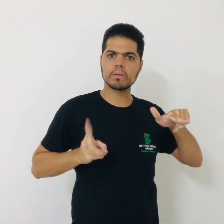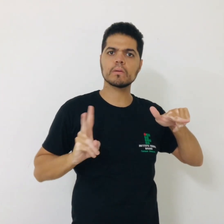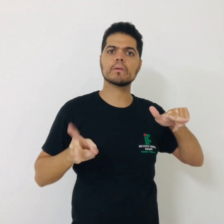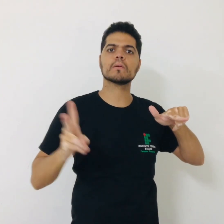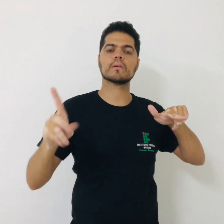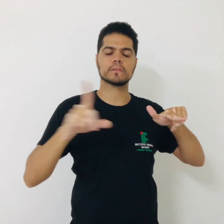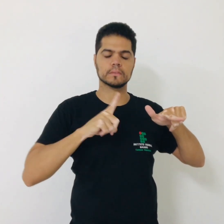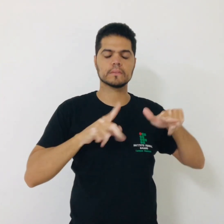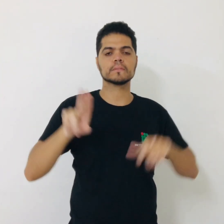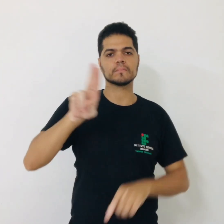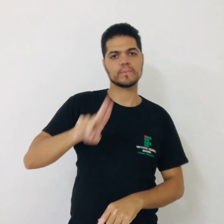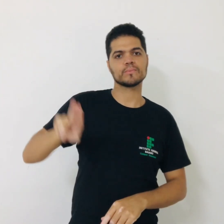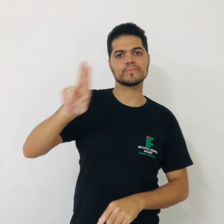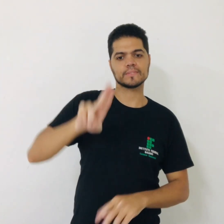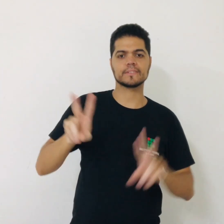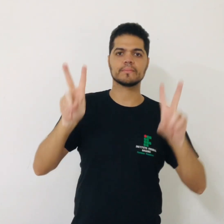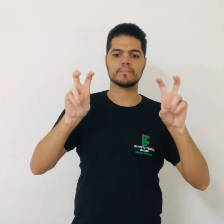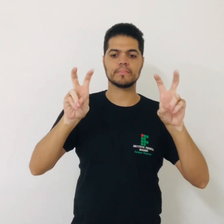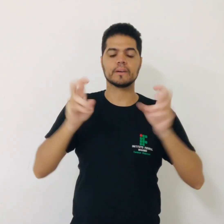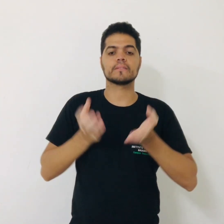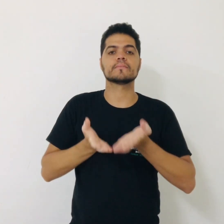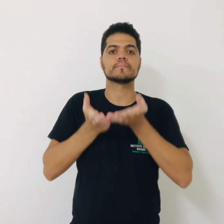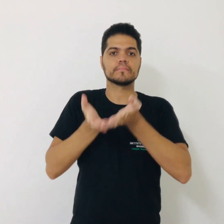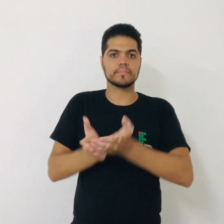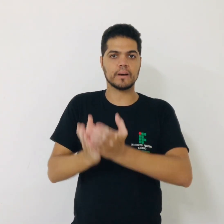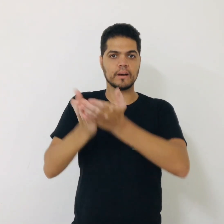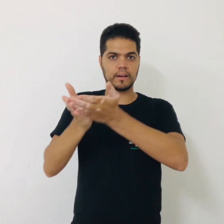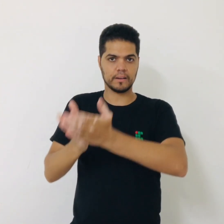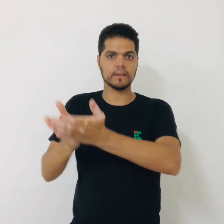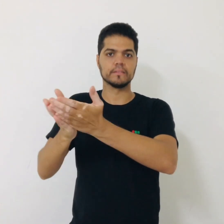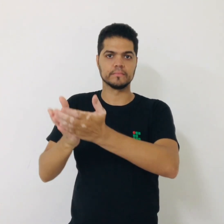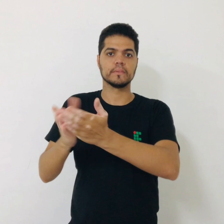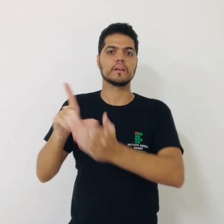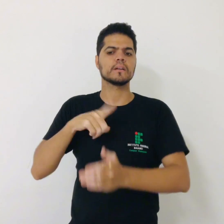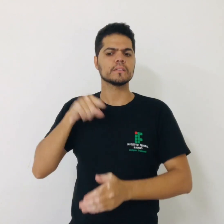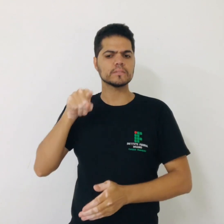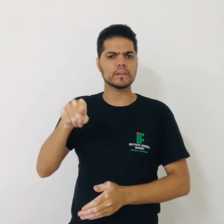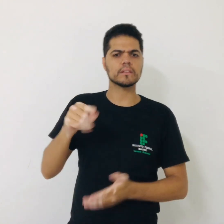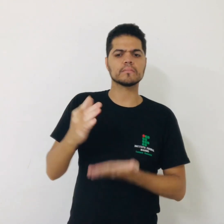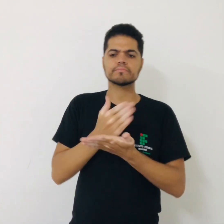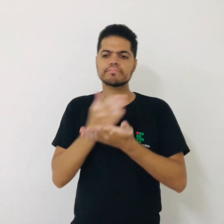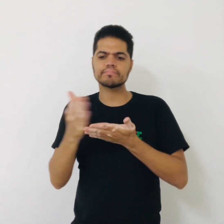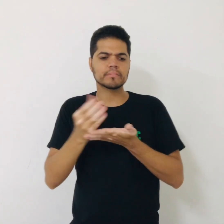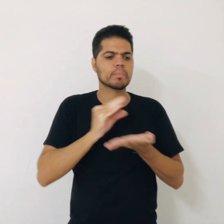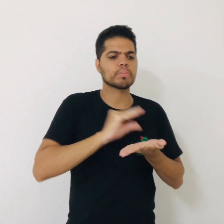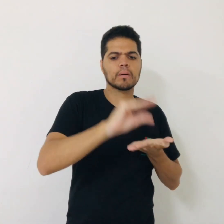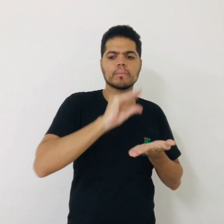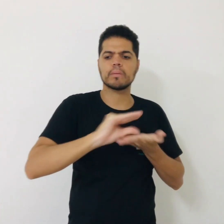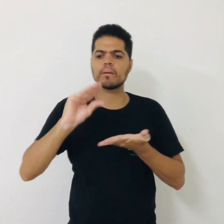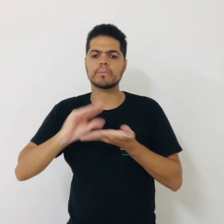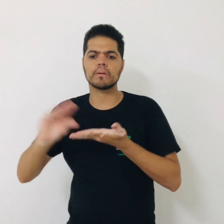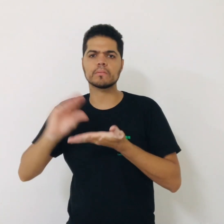nesse setor pela baixa diversidade de produção na região, afirma o governo.